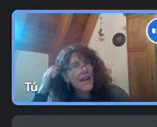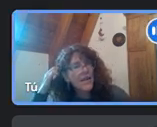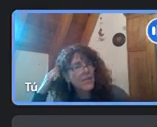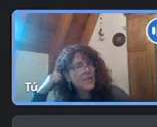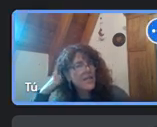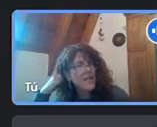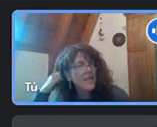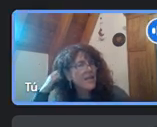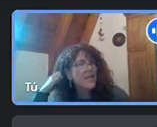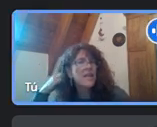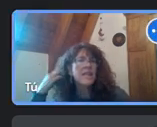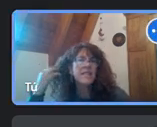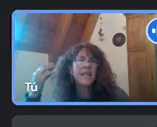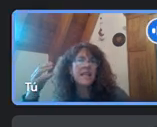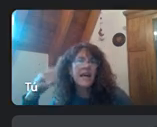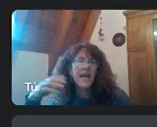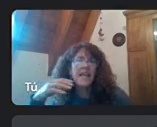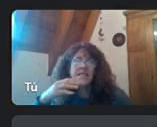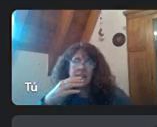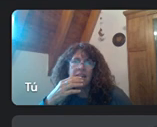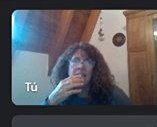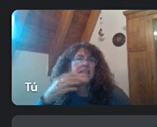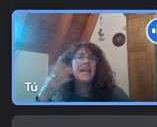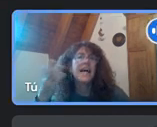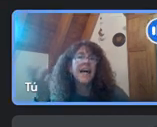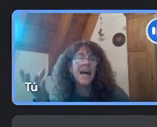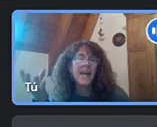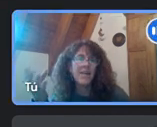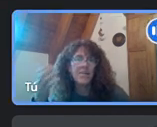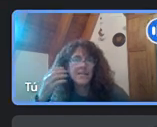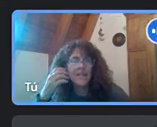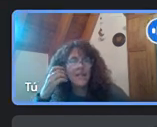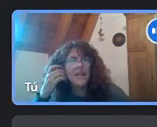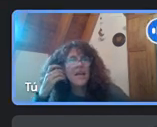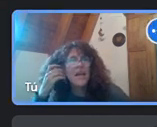¿Sí? Resaltar, sí. Destacar, sí.